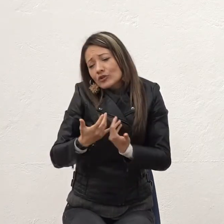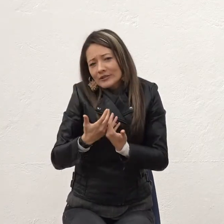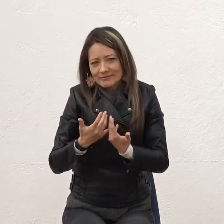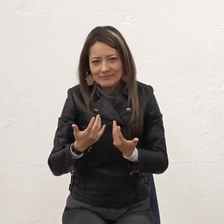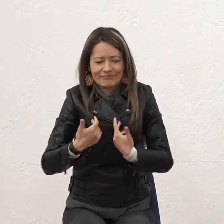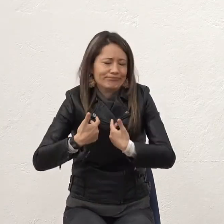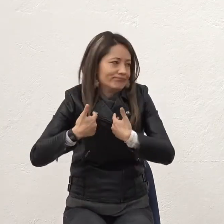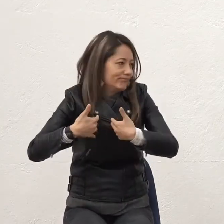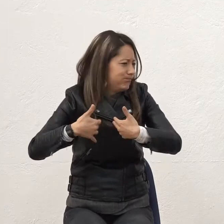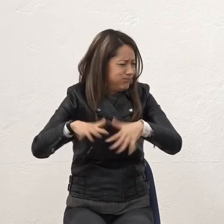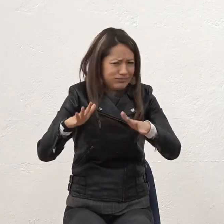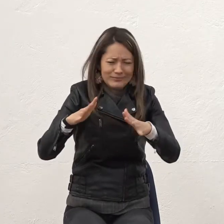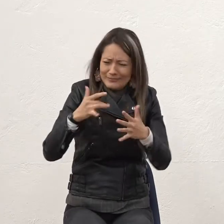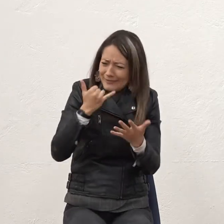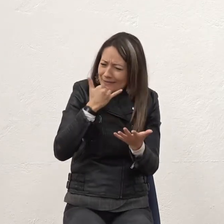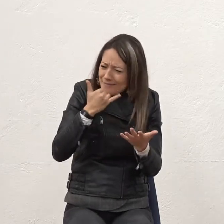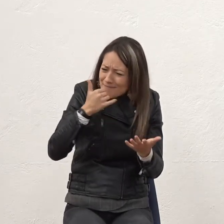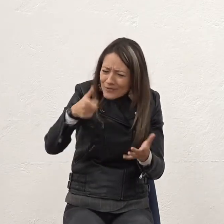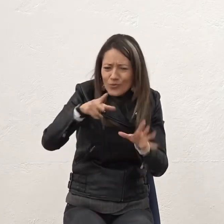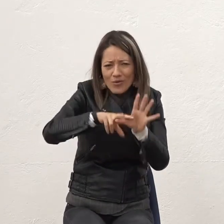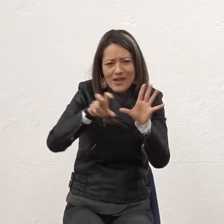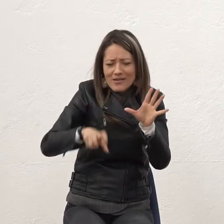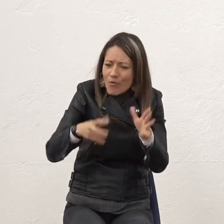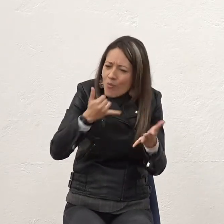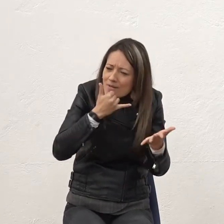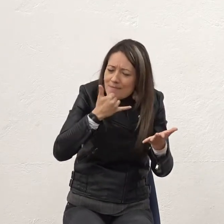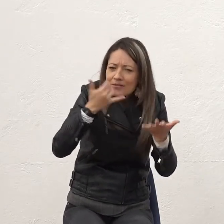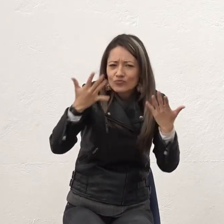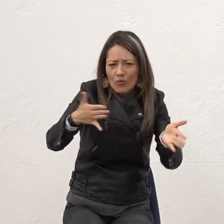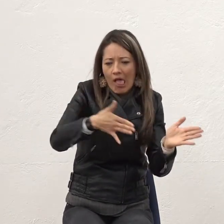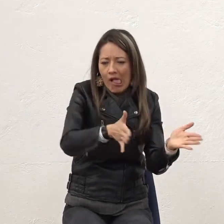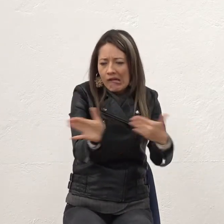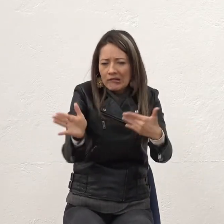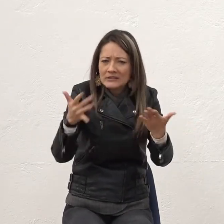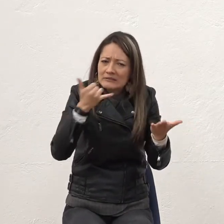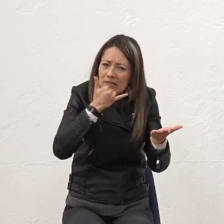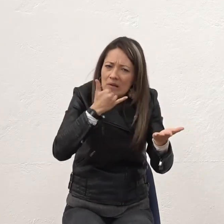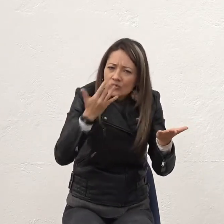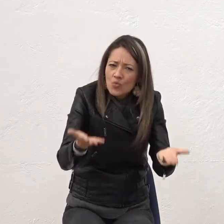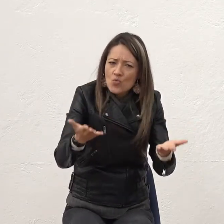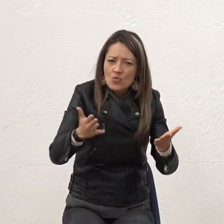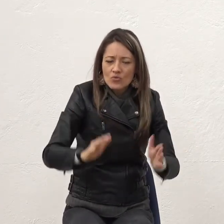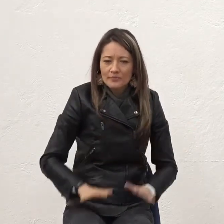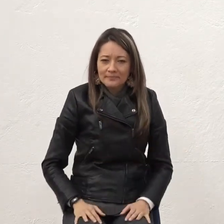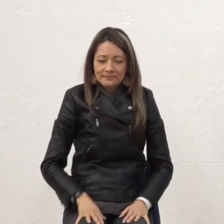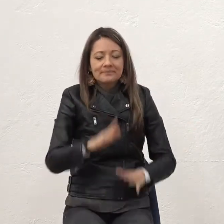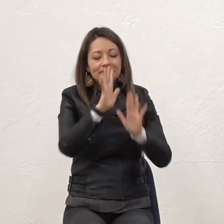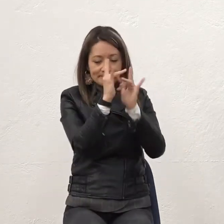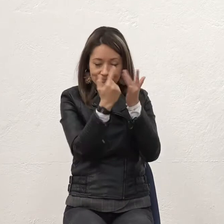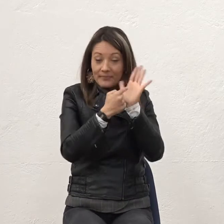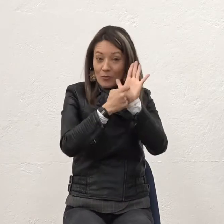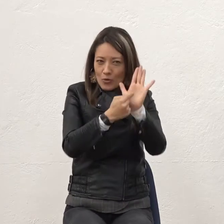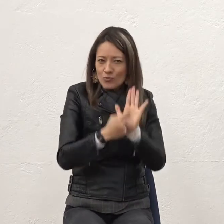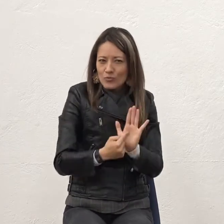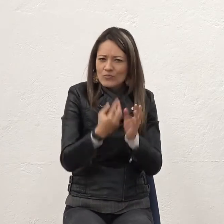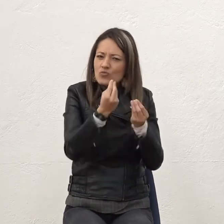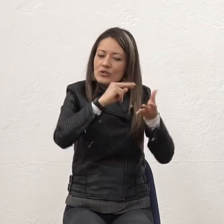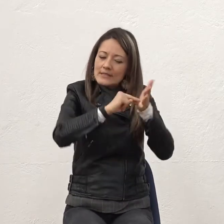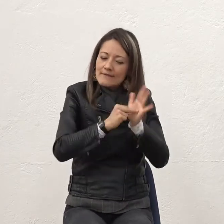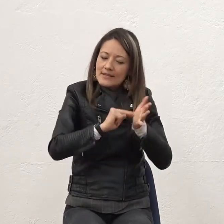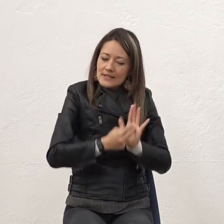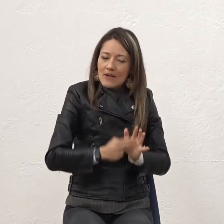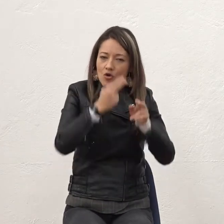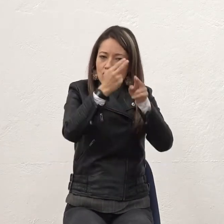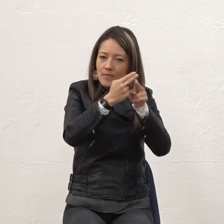no. ¿Qué pasó con él? Imagínense, en la Biblia se muestran muchos significados de